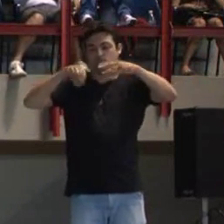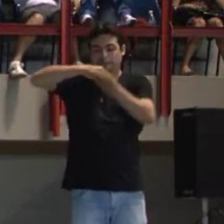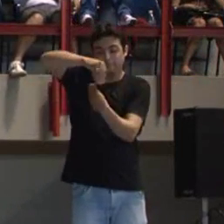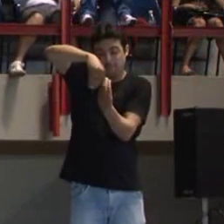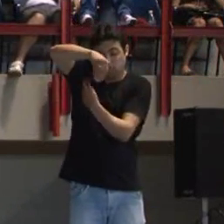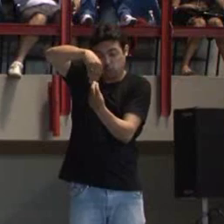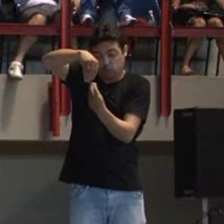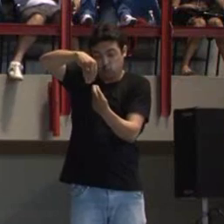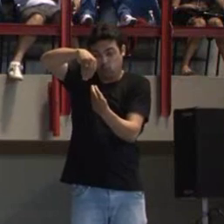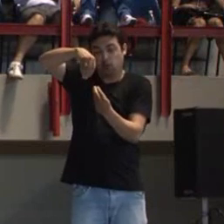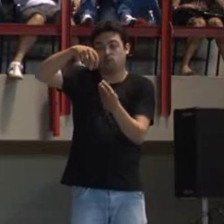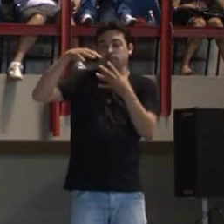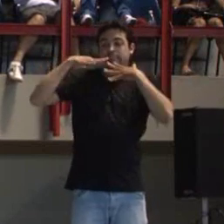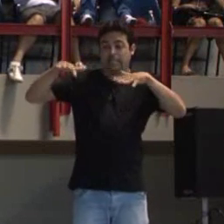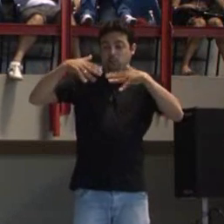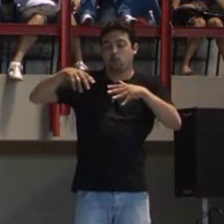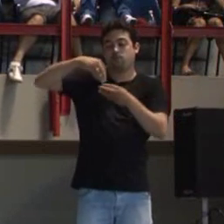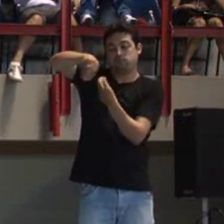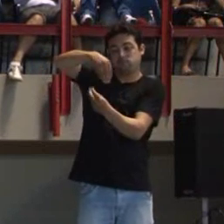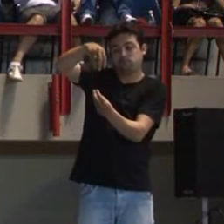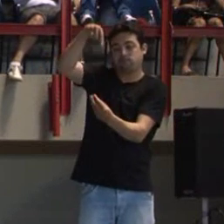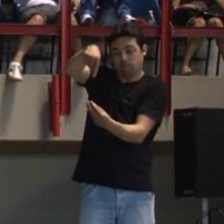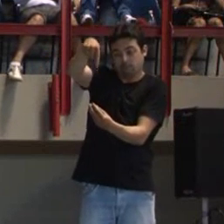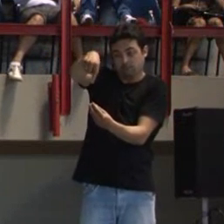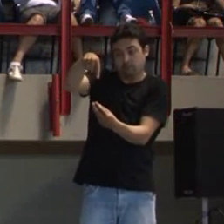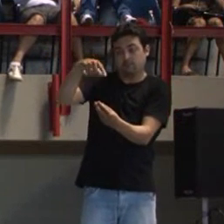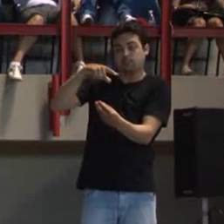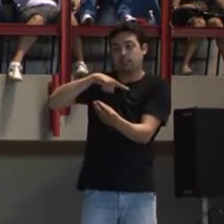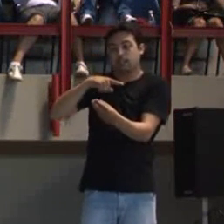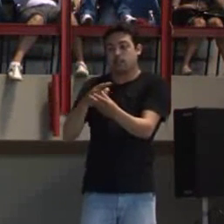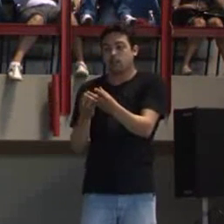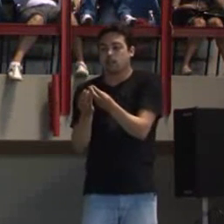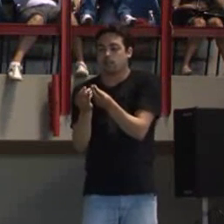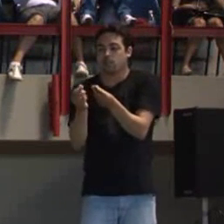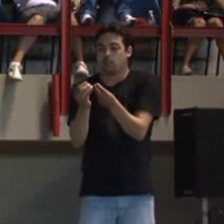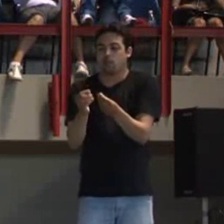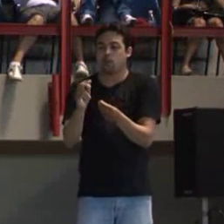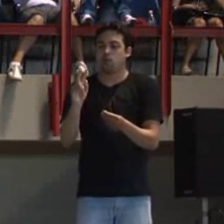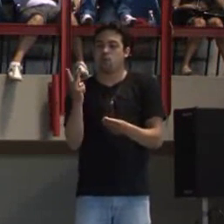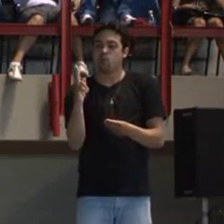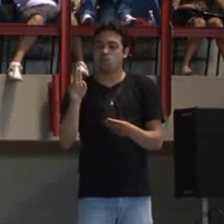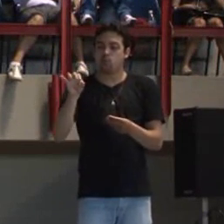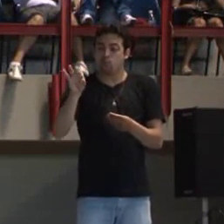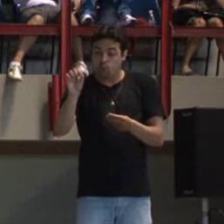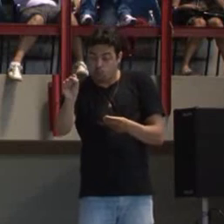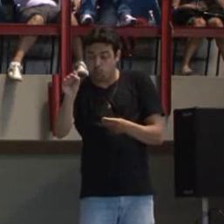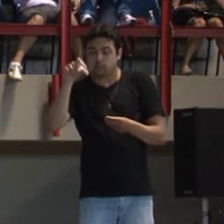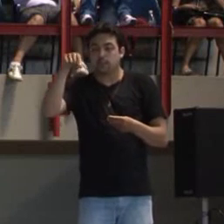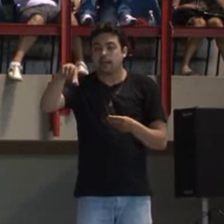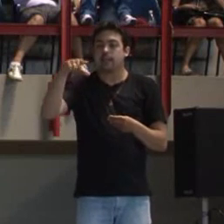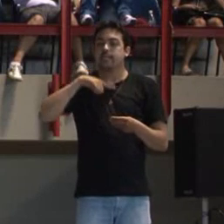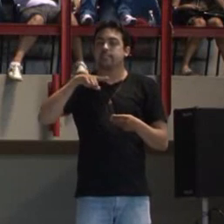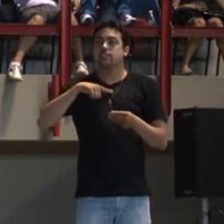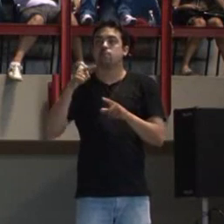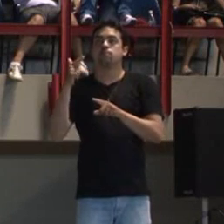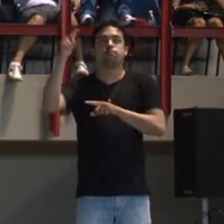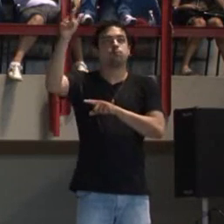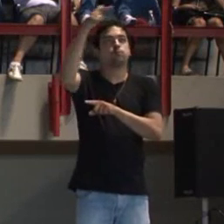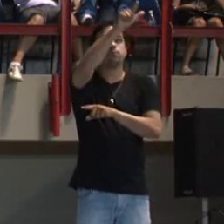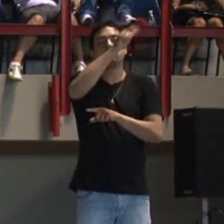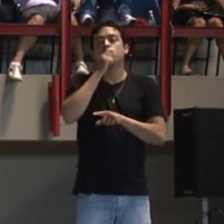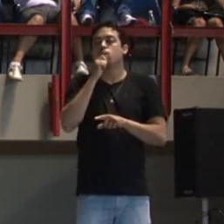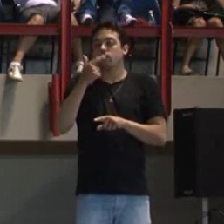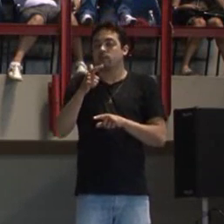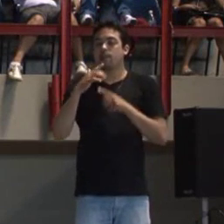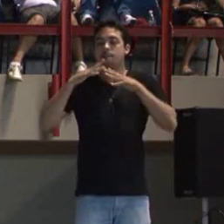esse milkshake natural, gera o humus, que é um adubo que não existe a não ser